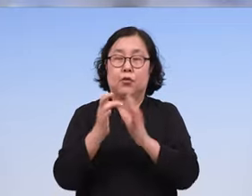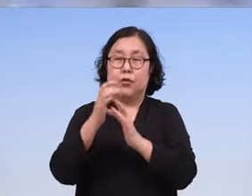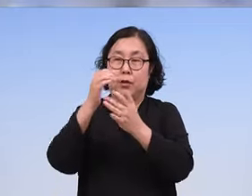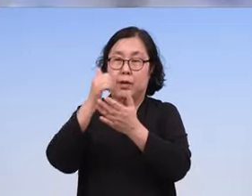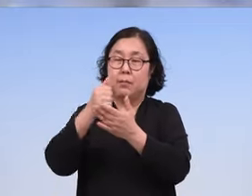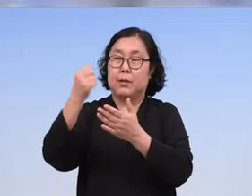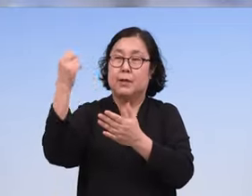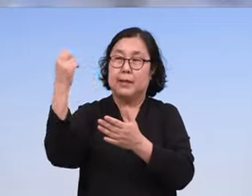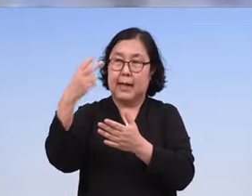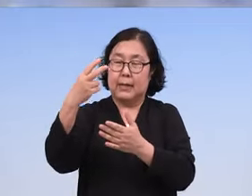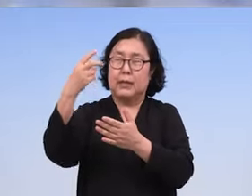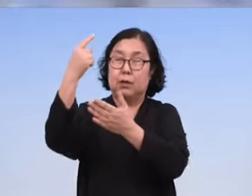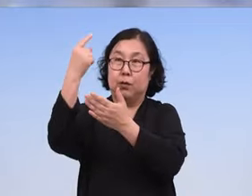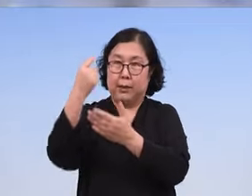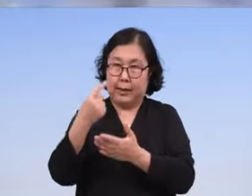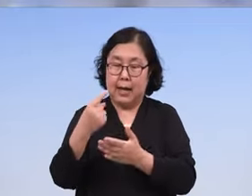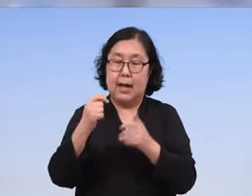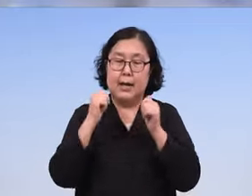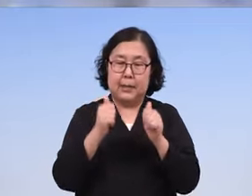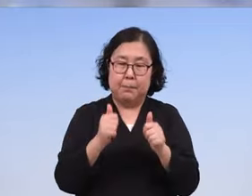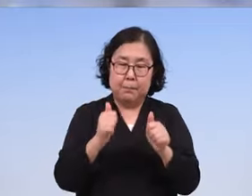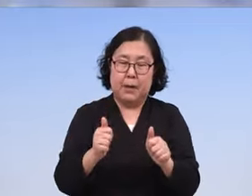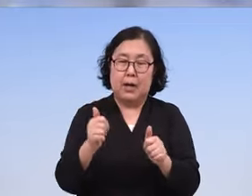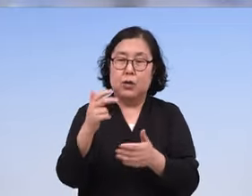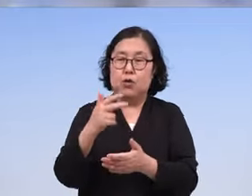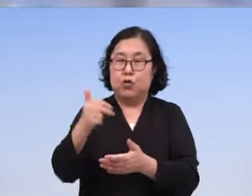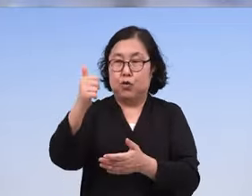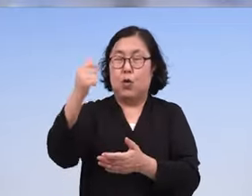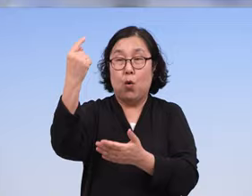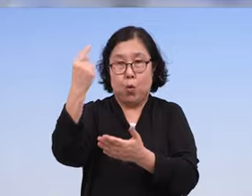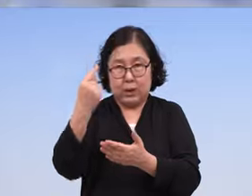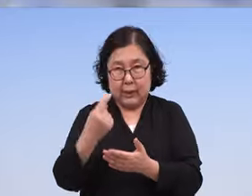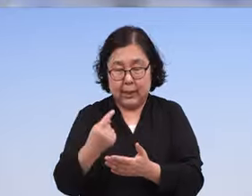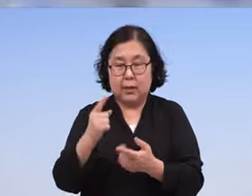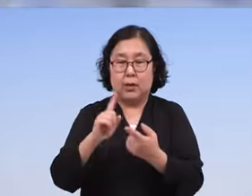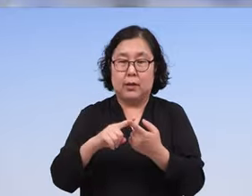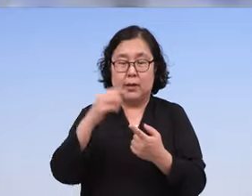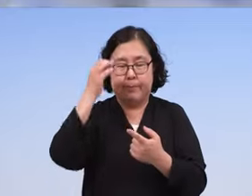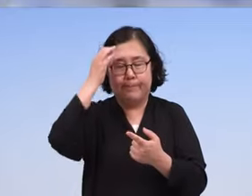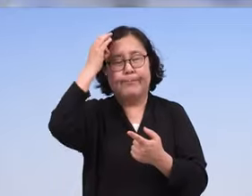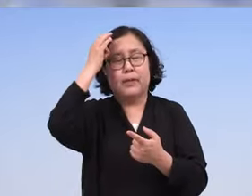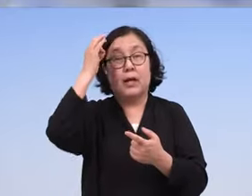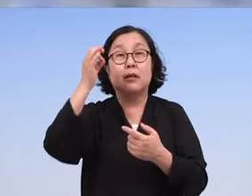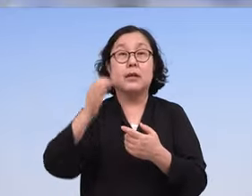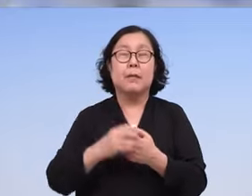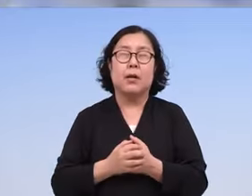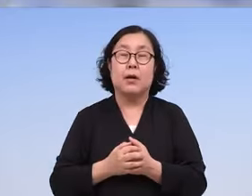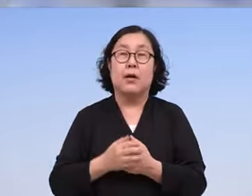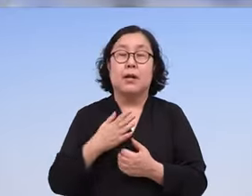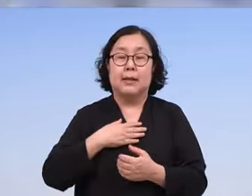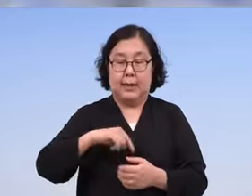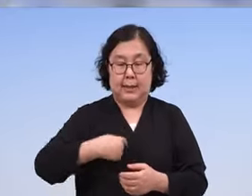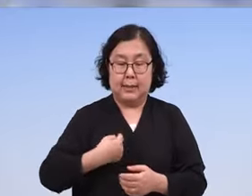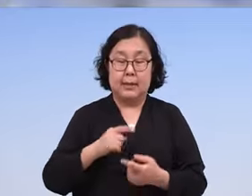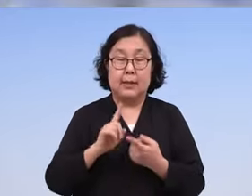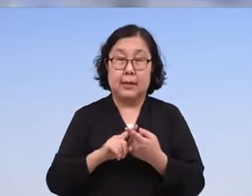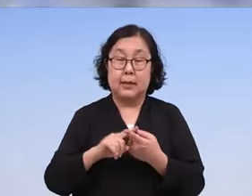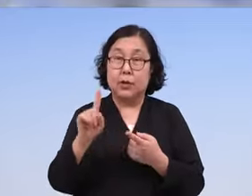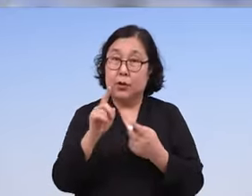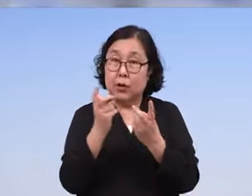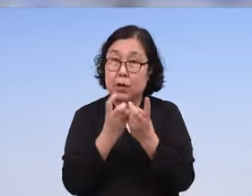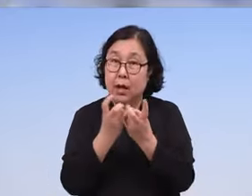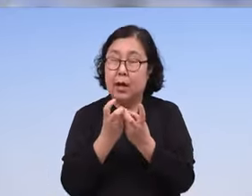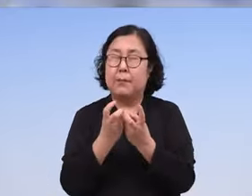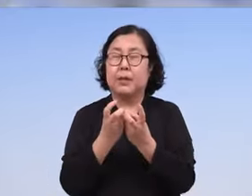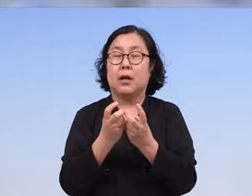예수님은 반드시 다시 오신다. 예수님은 심판주로 오신다. 그 사실을 인식한다면 나 자신에 대해서는 어떻게